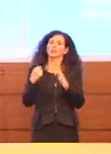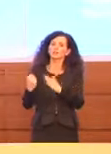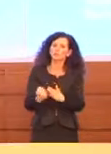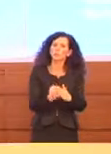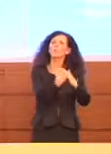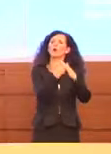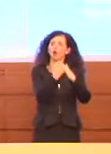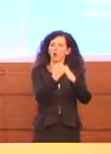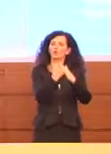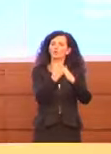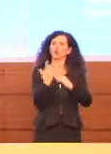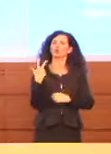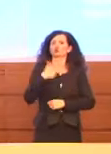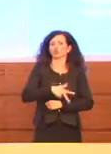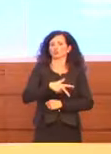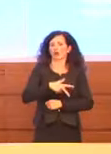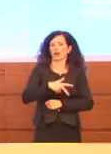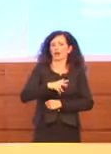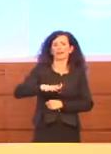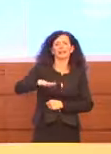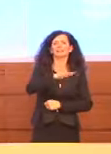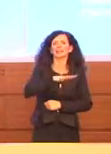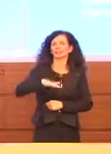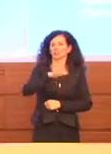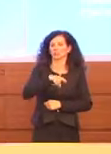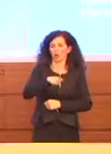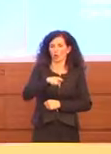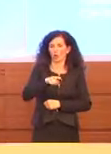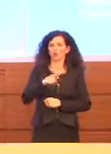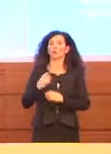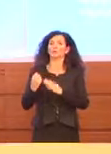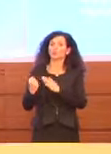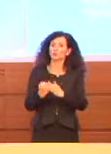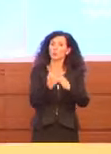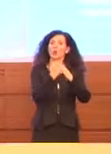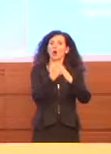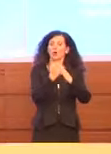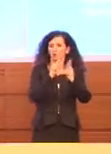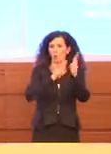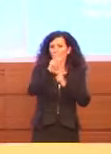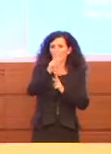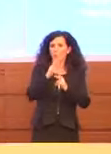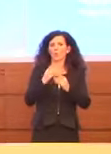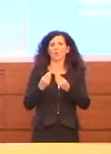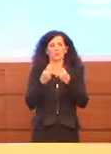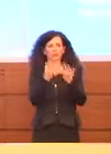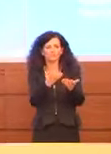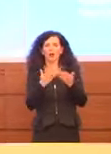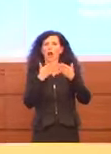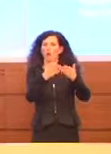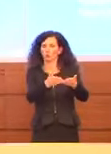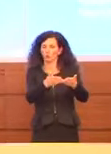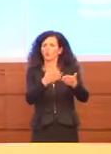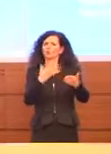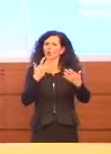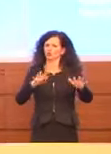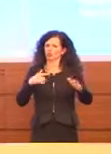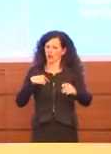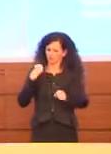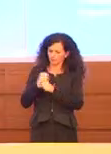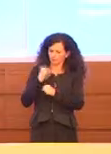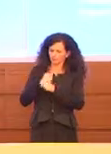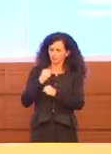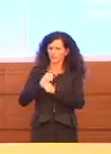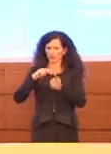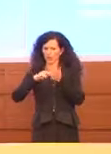comunque sociale nei territori a supporto dei comuni ci stiamo lavorando stiamo lavorando a livello tecnico per